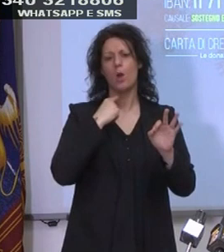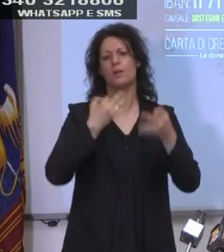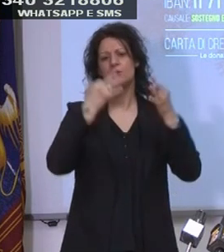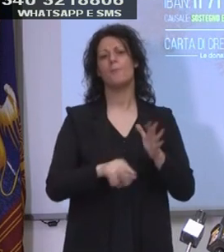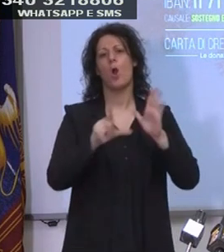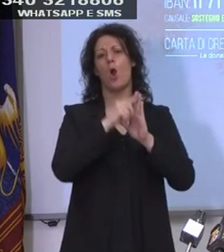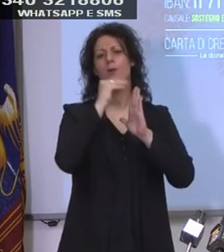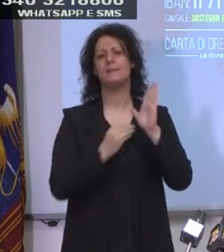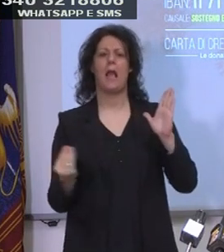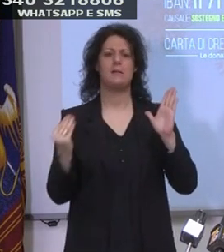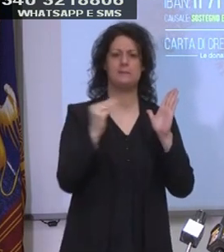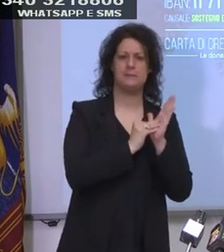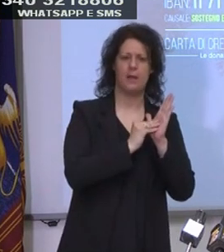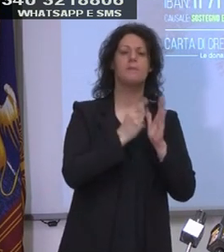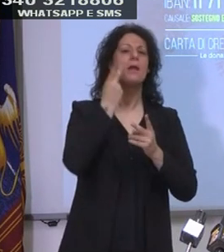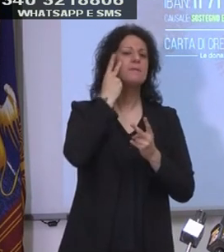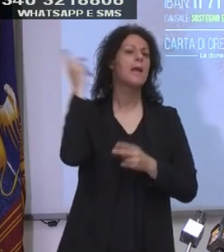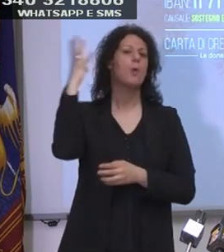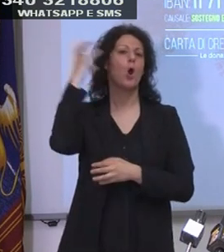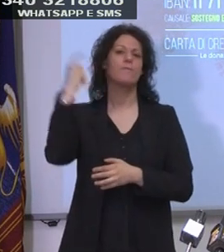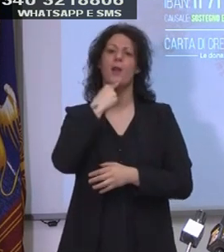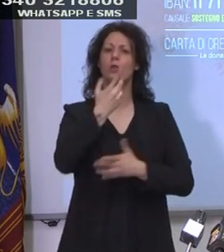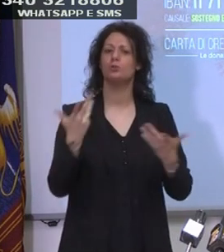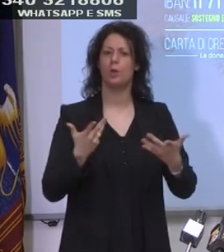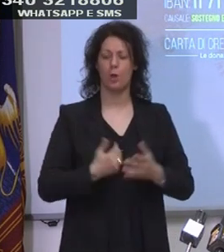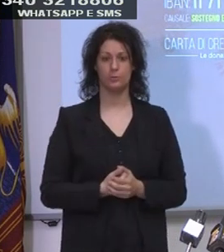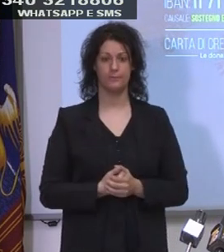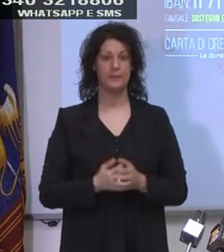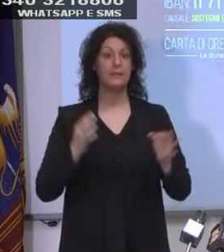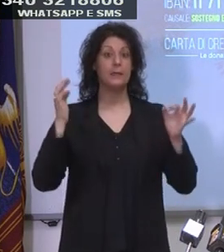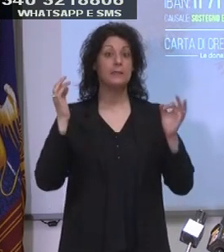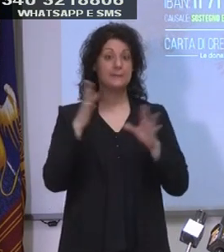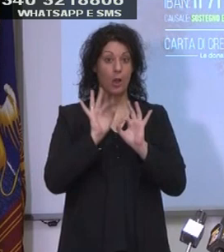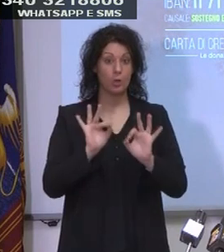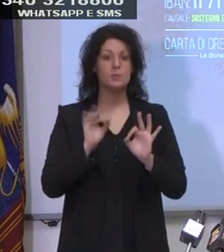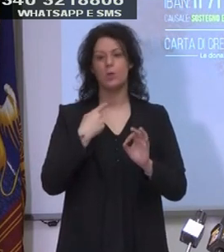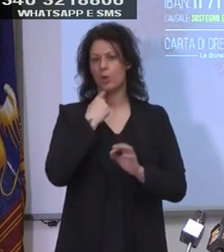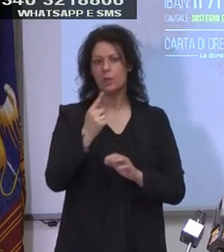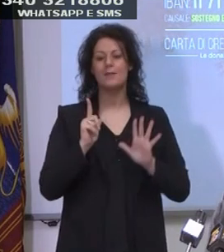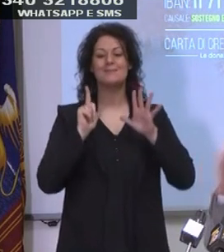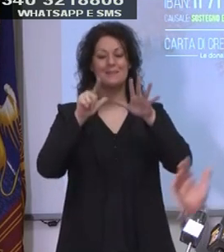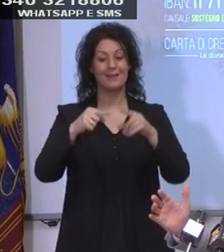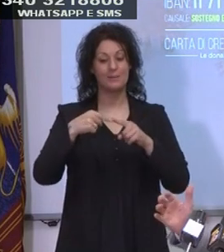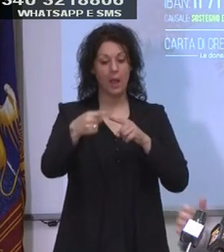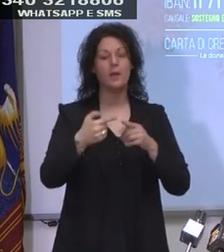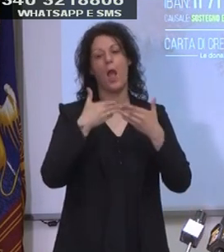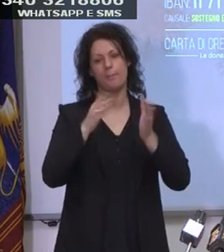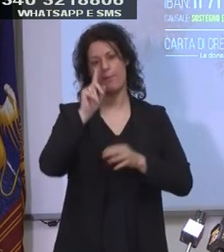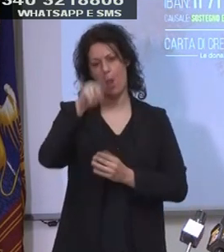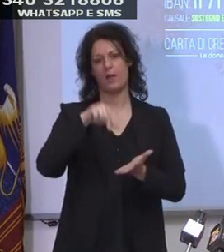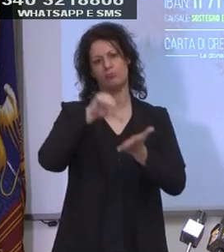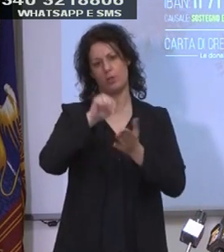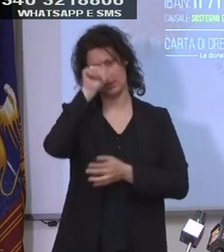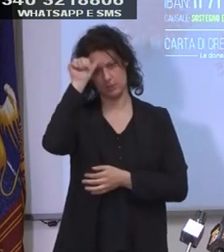risponde. Quindi se passa noi possiamo dire che la prossima settimana apriamo anche tutti i centri estivi, o meglio diamo la stura